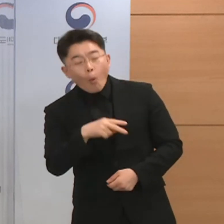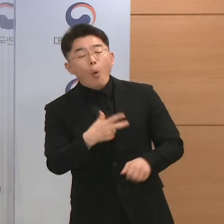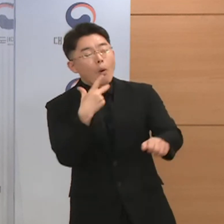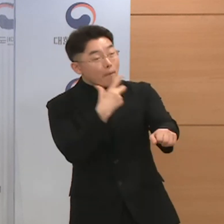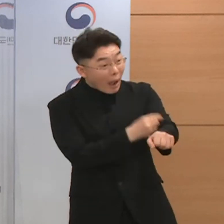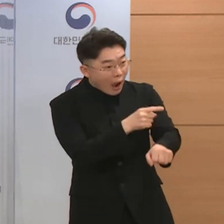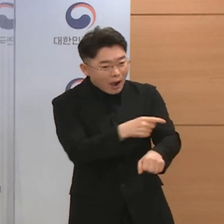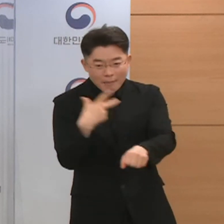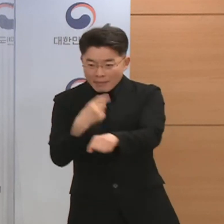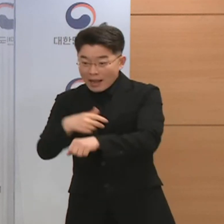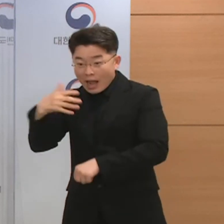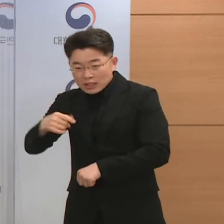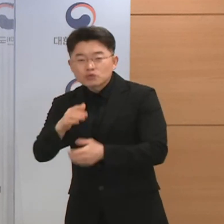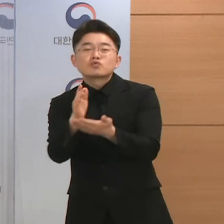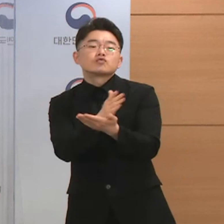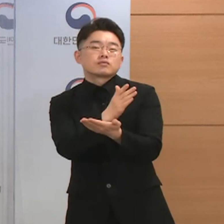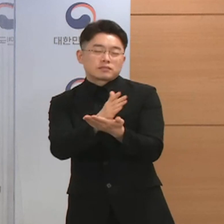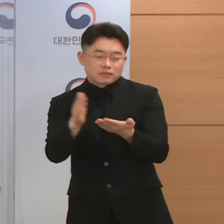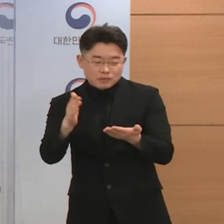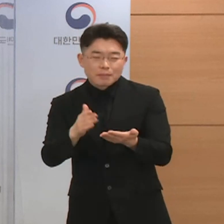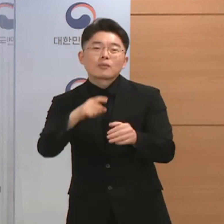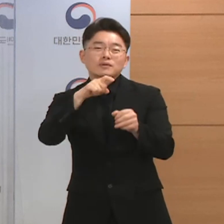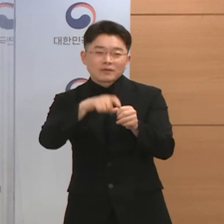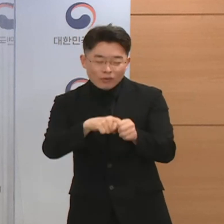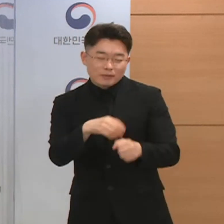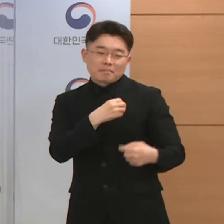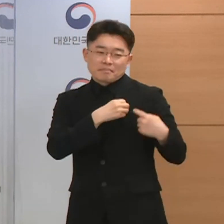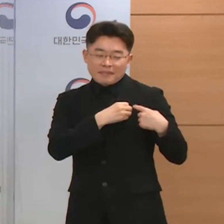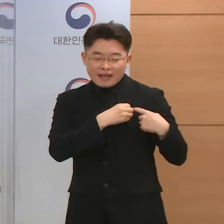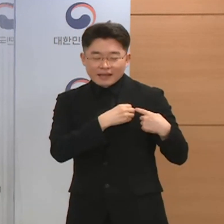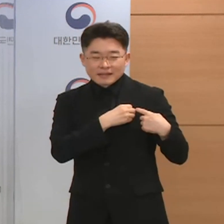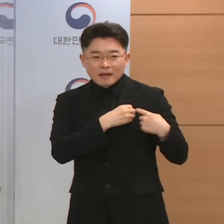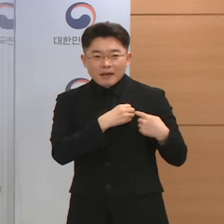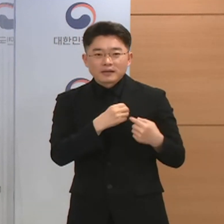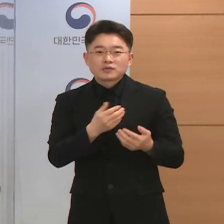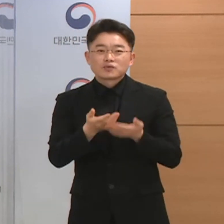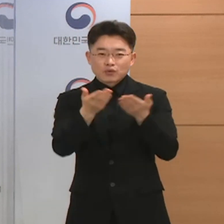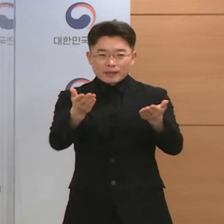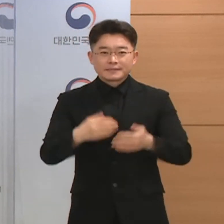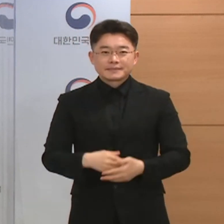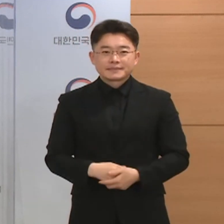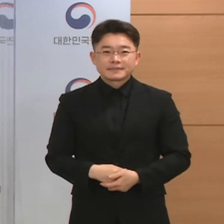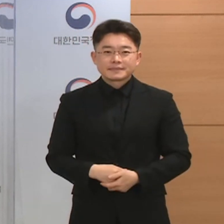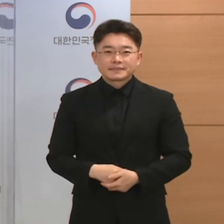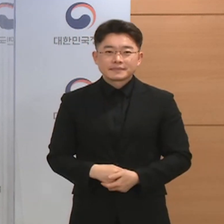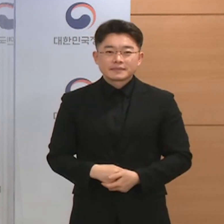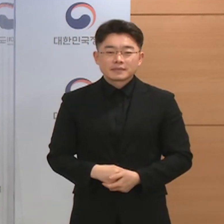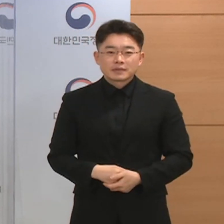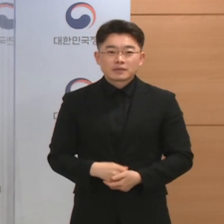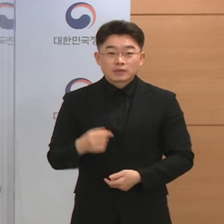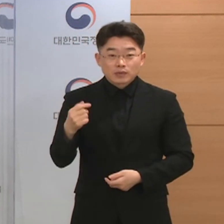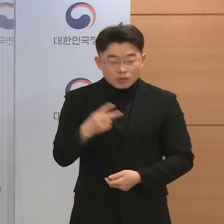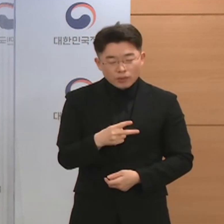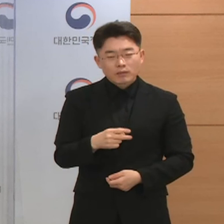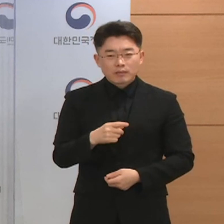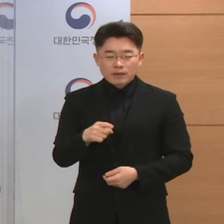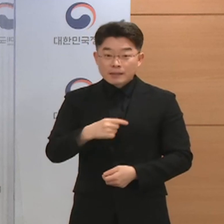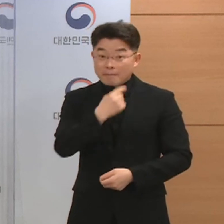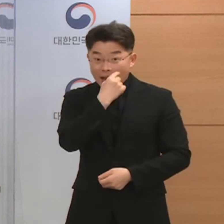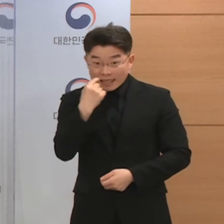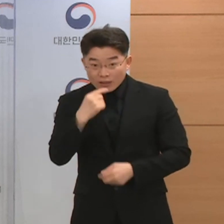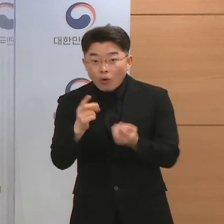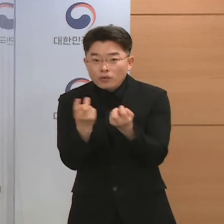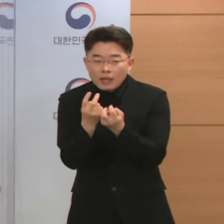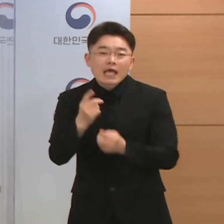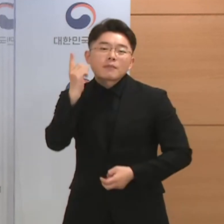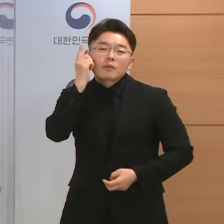접종자와 비접종자들이 조금 표현적으로 구별될 수 있고 그런 게 저희가 개발하고 있는 스마트폰 앱이나 접종 증명